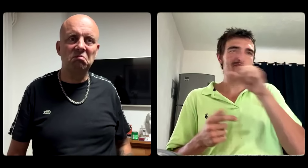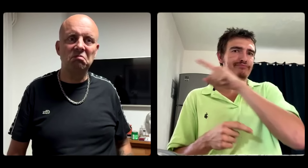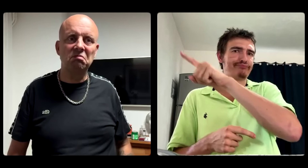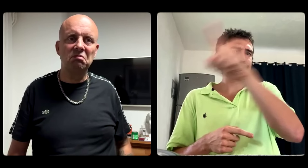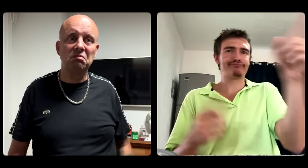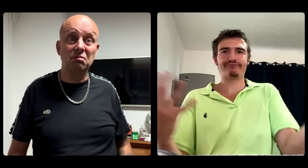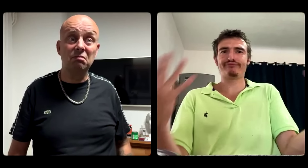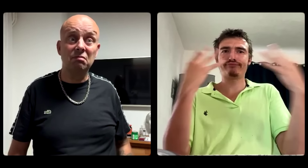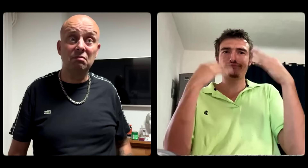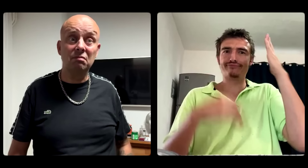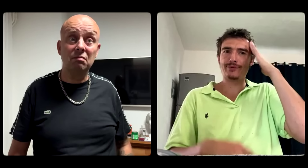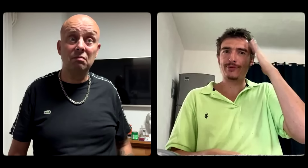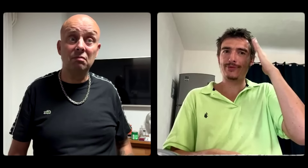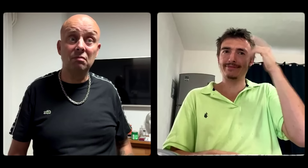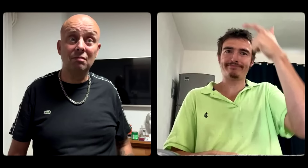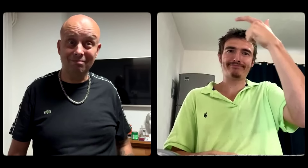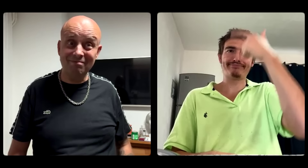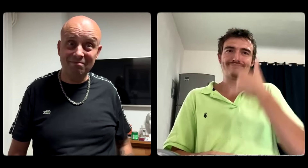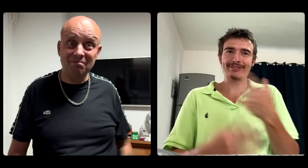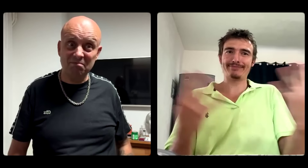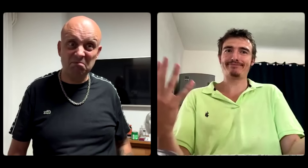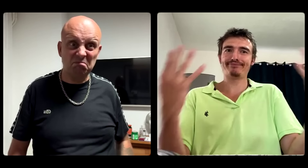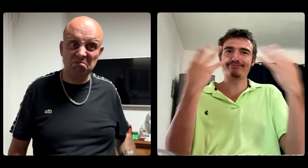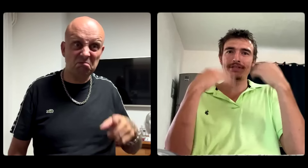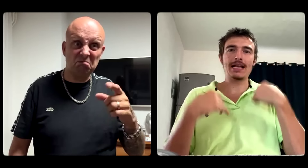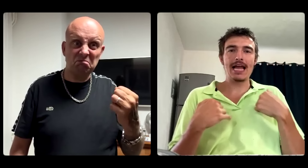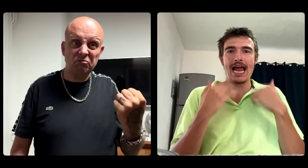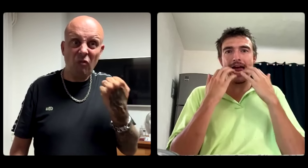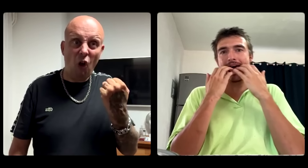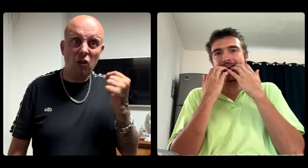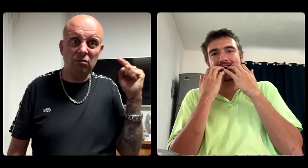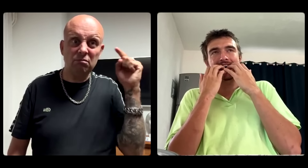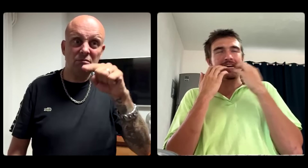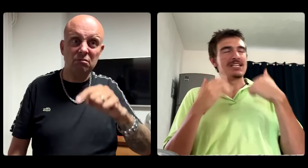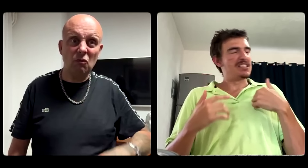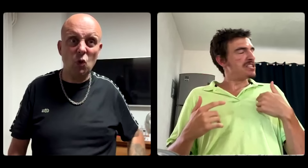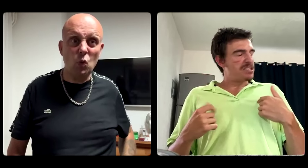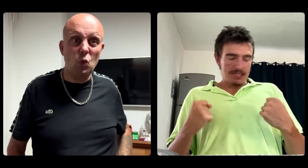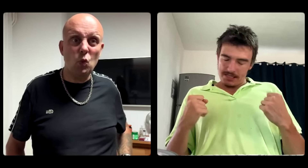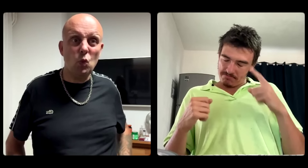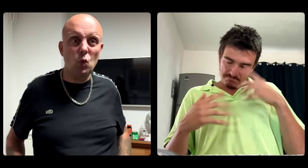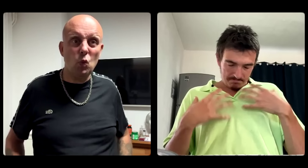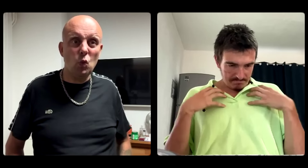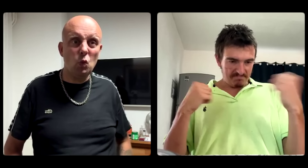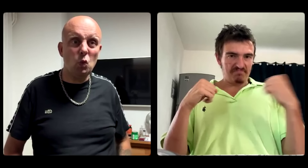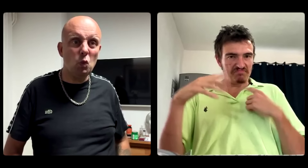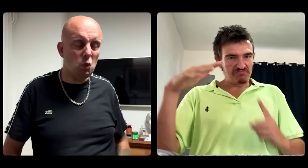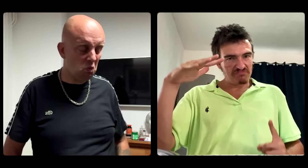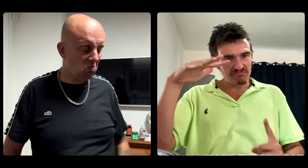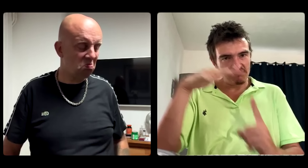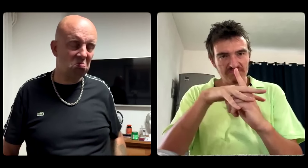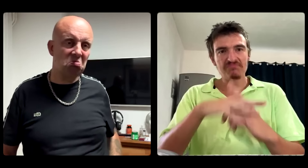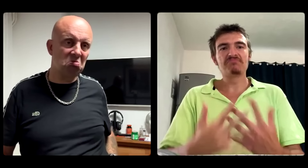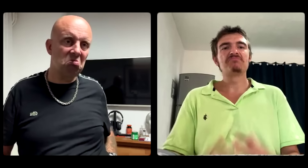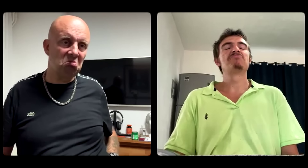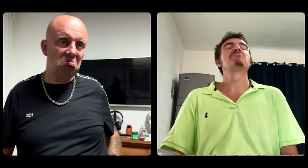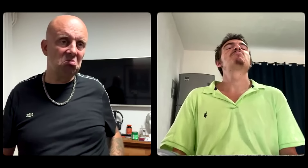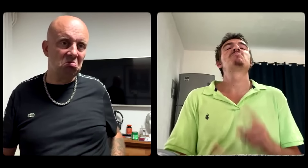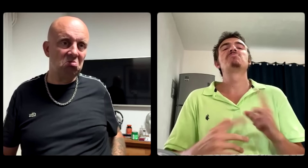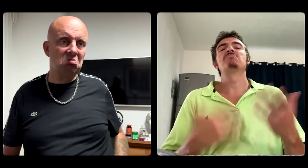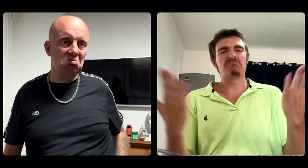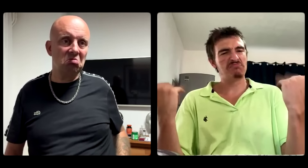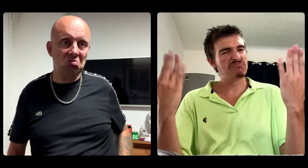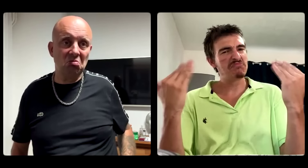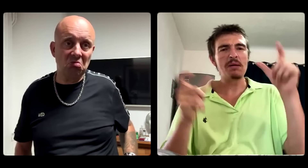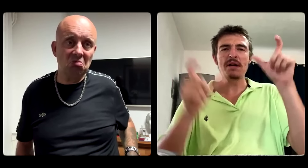Ja, niet. Gewoon oprecht. Selina, geef je telefoon. Hier heb je hem. Gewoon, snap je? Je